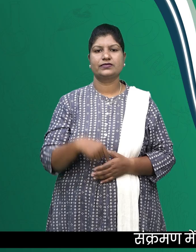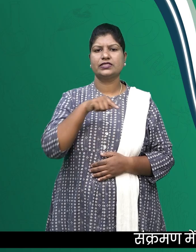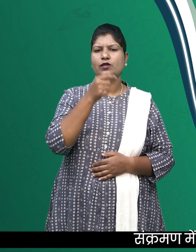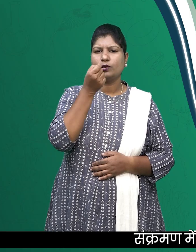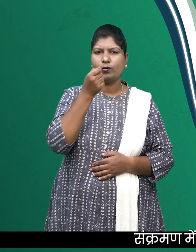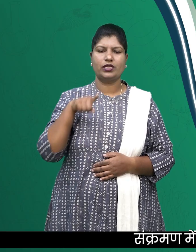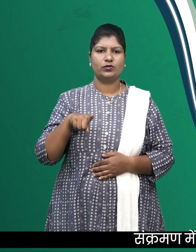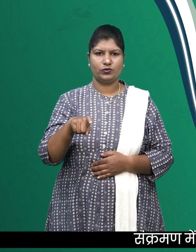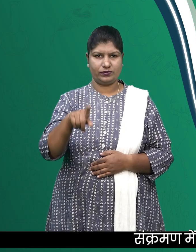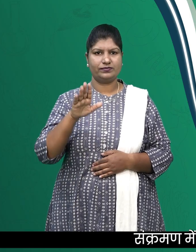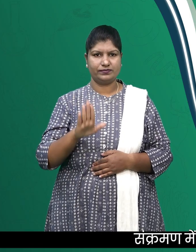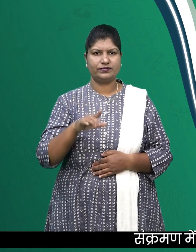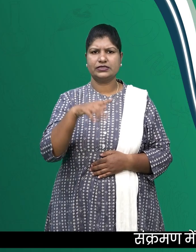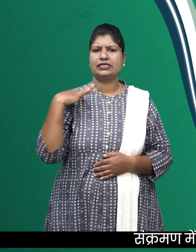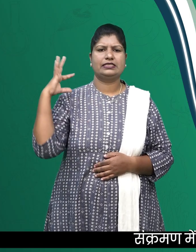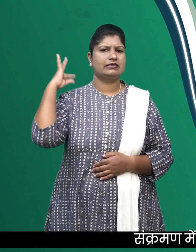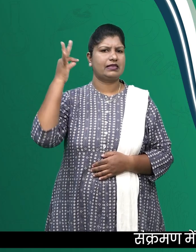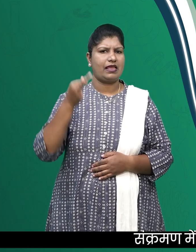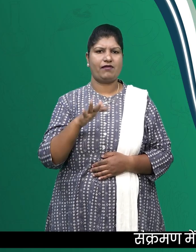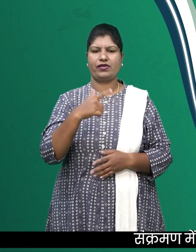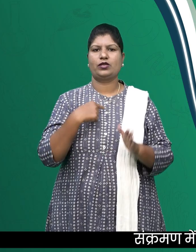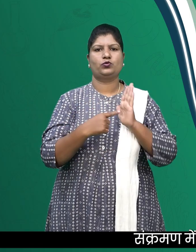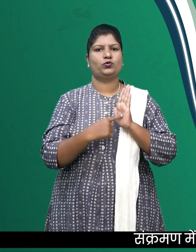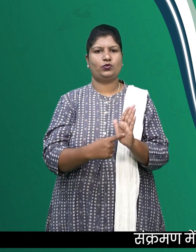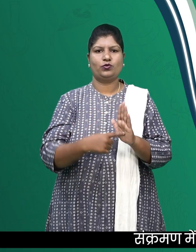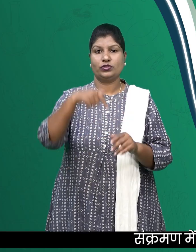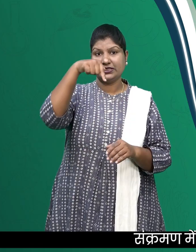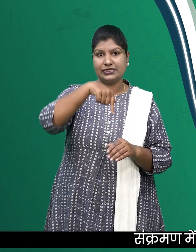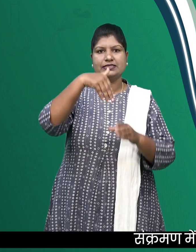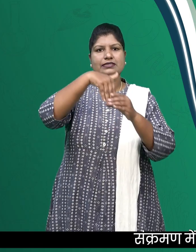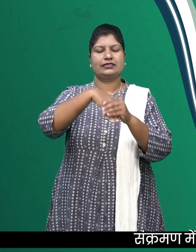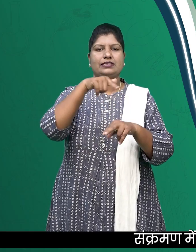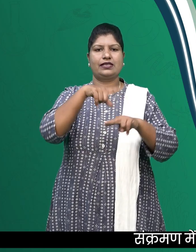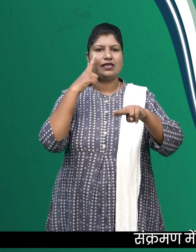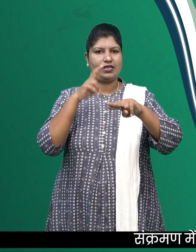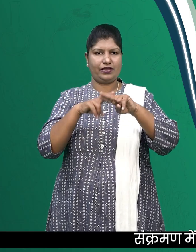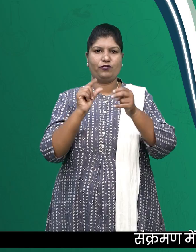संक्रमण में सूक्ष्मजीव कभी नहीं दिखाई दिए।